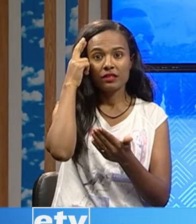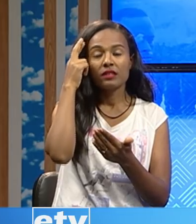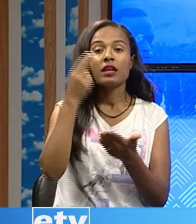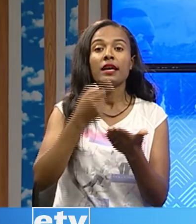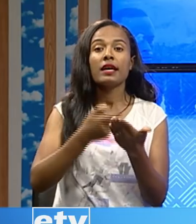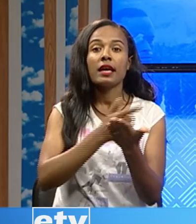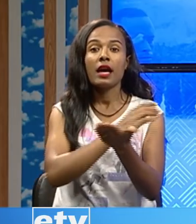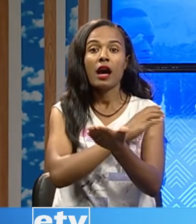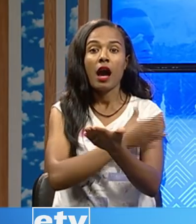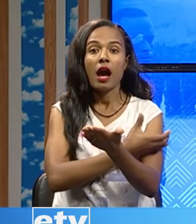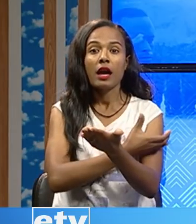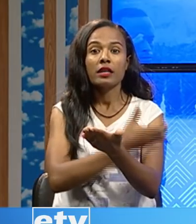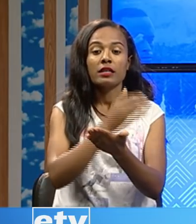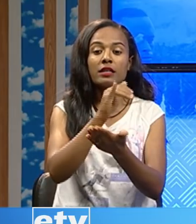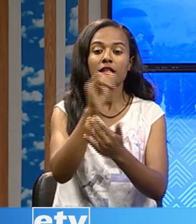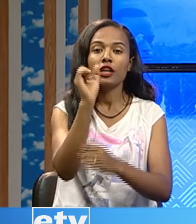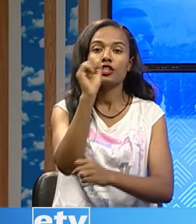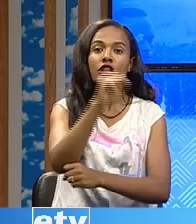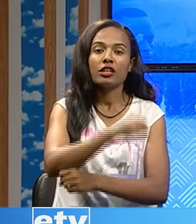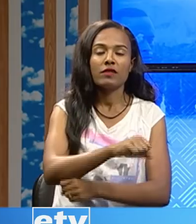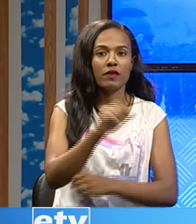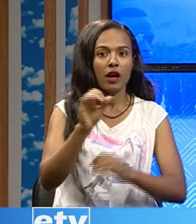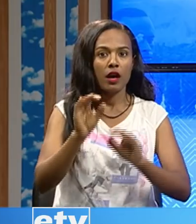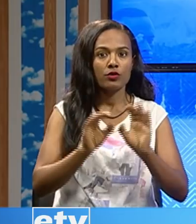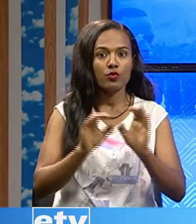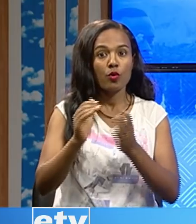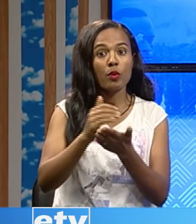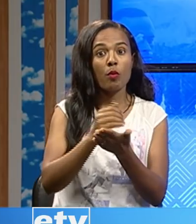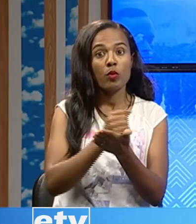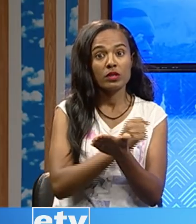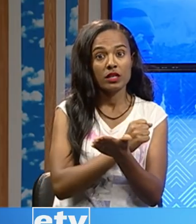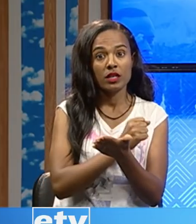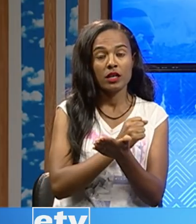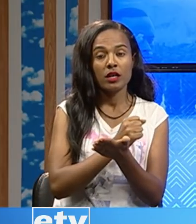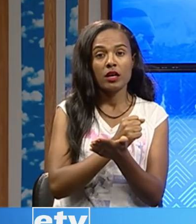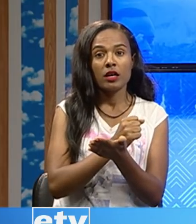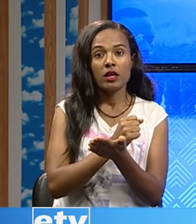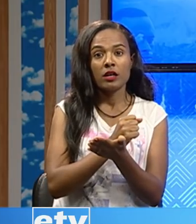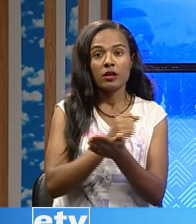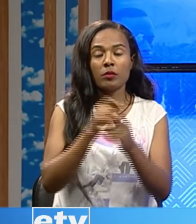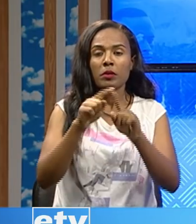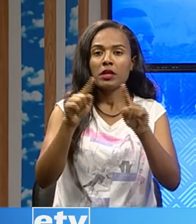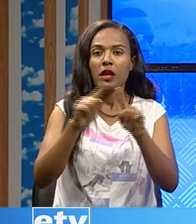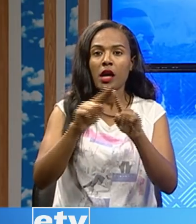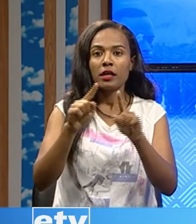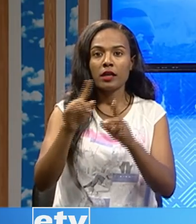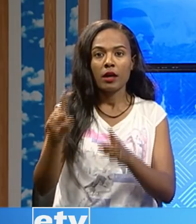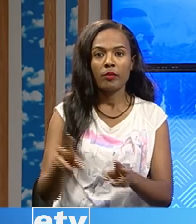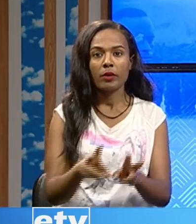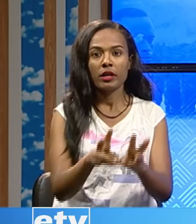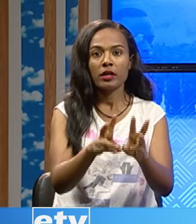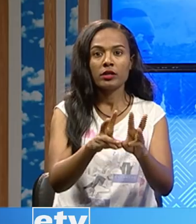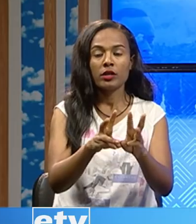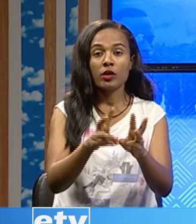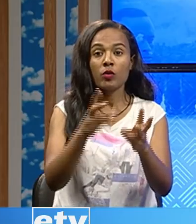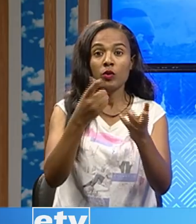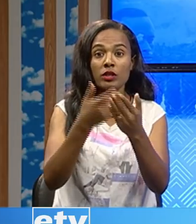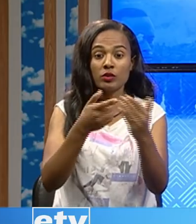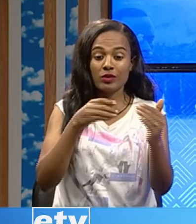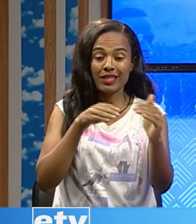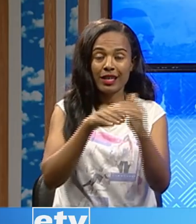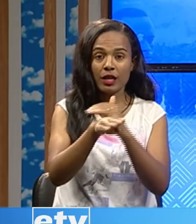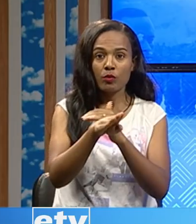ይሄ ኃይል እንዳሸነፈ አድርጎ በመውሰድ በተለያየ መልክ ወደ ጭፈራ የገቡም